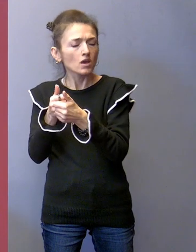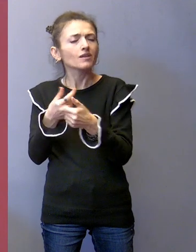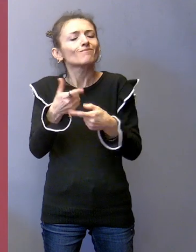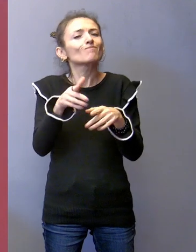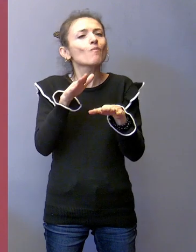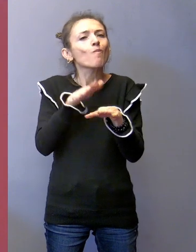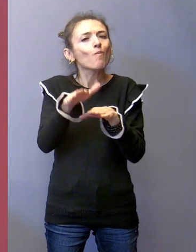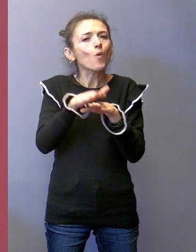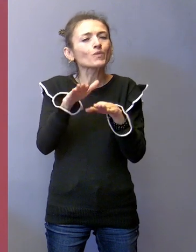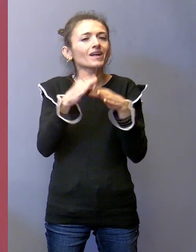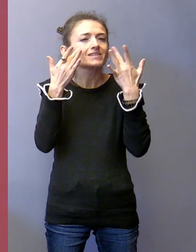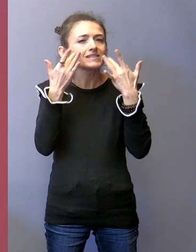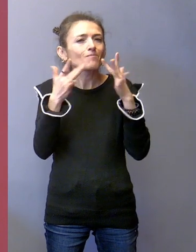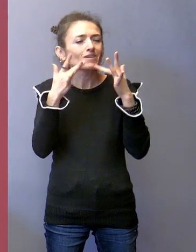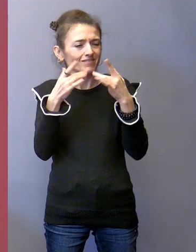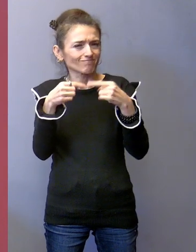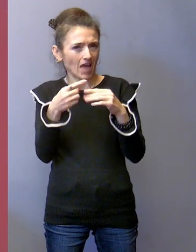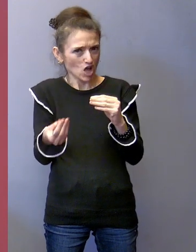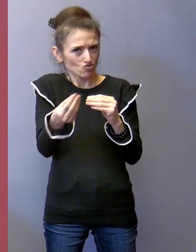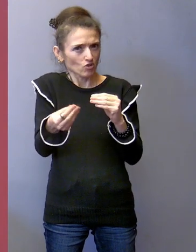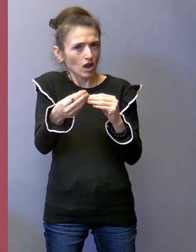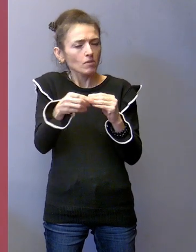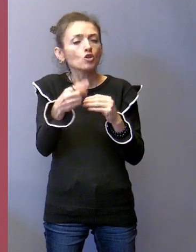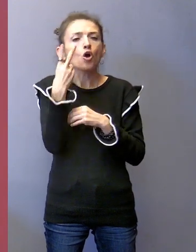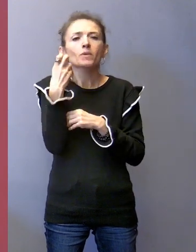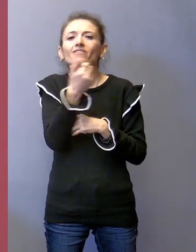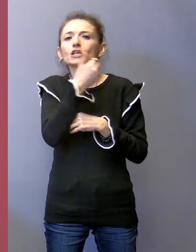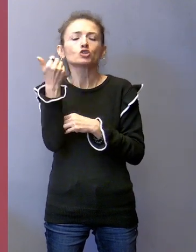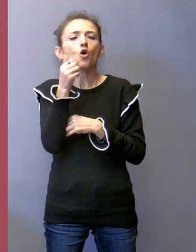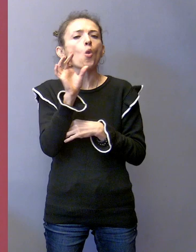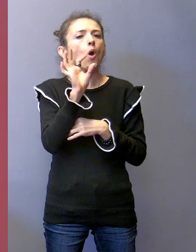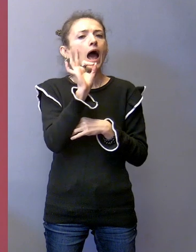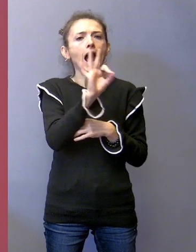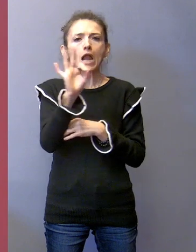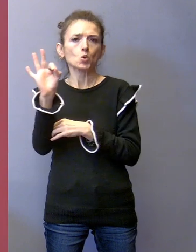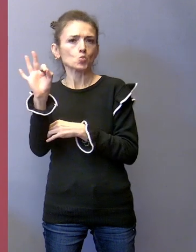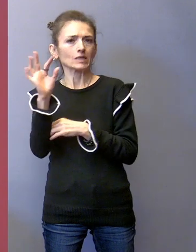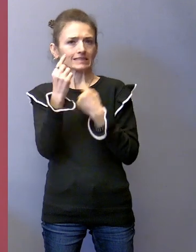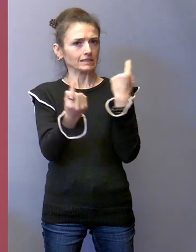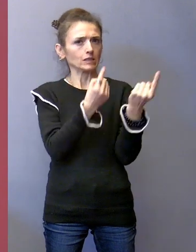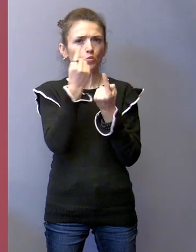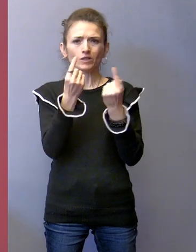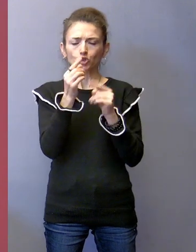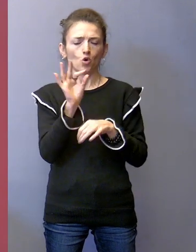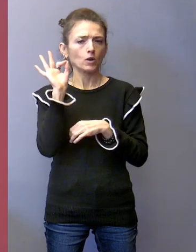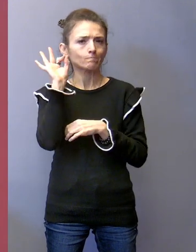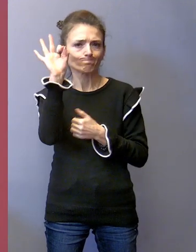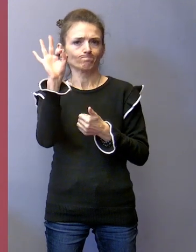semplificata quella appunto dell'aggiornamento è prevista soltanto in alcuni casi limitati e ben definiti